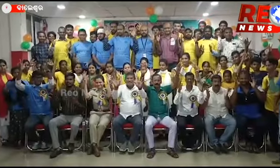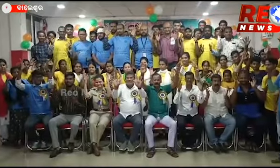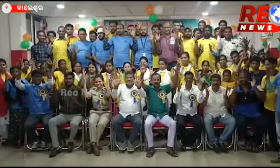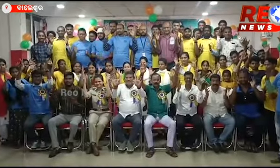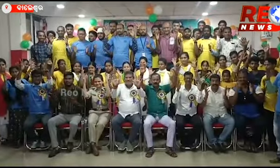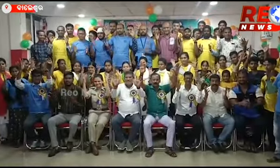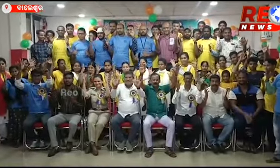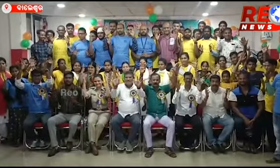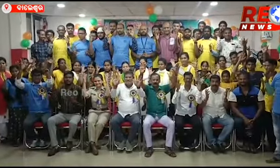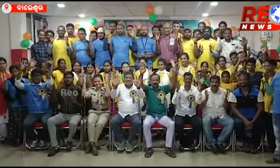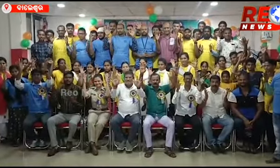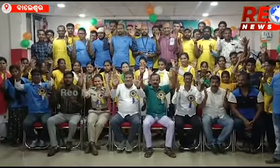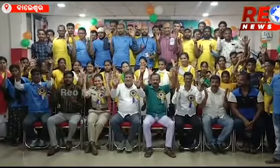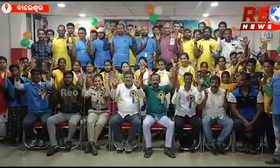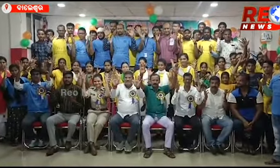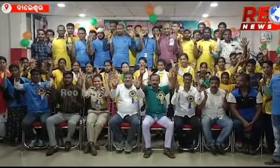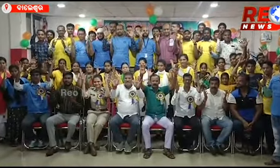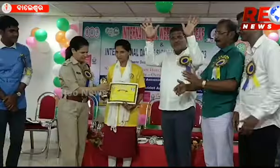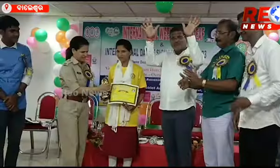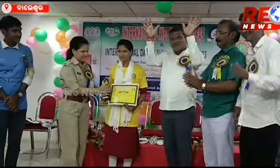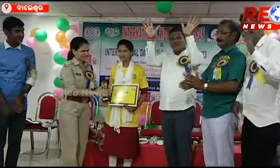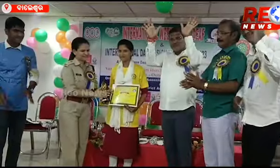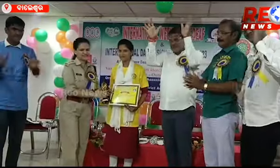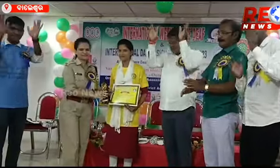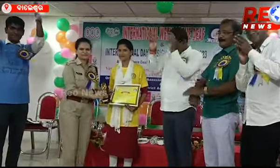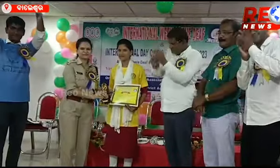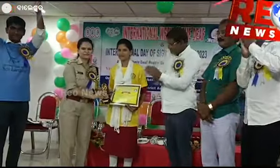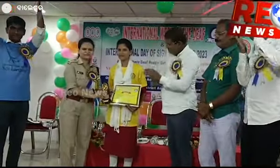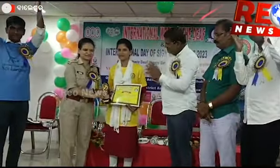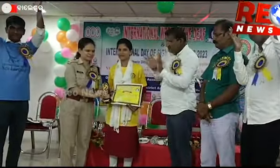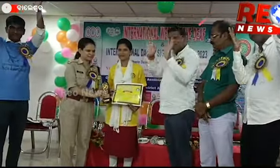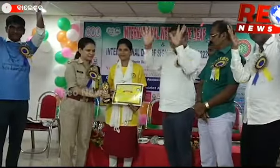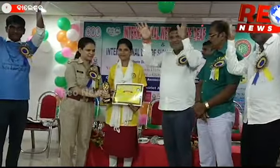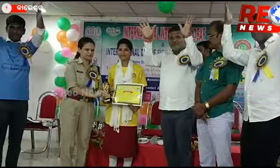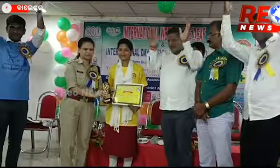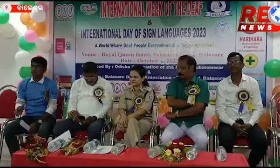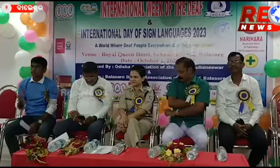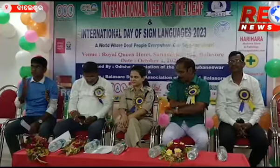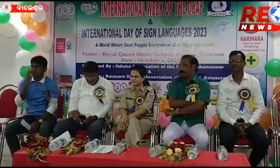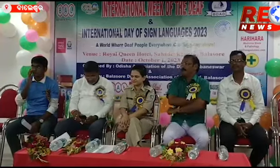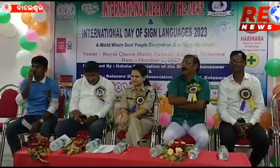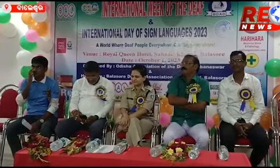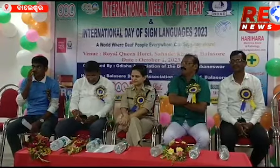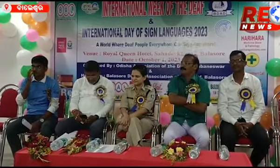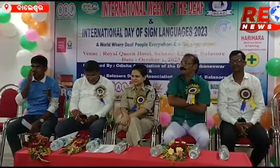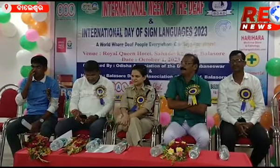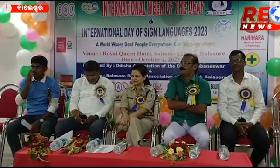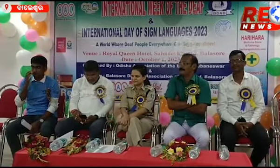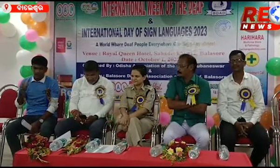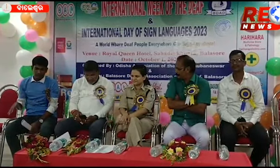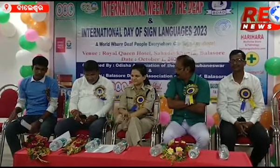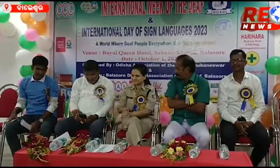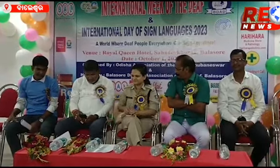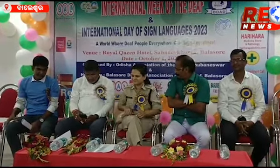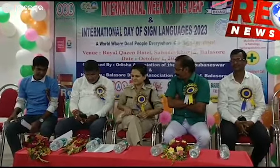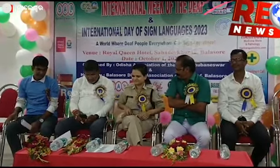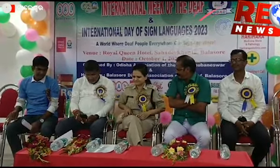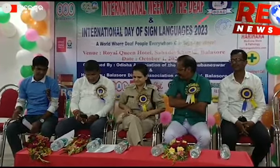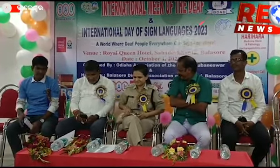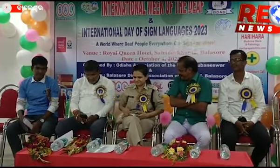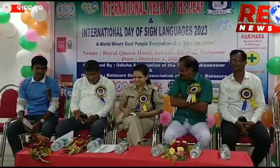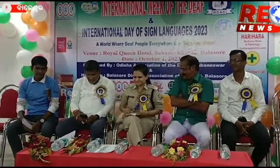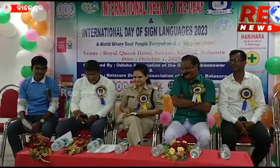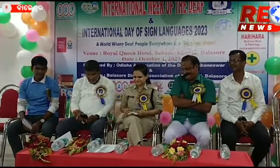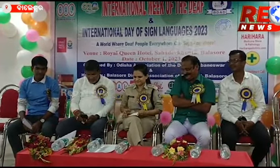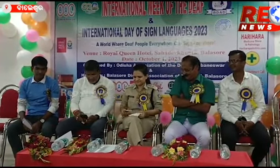ଓଡ଼ିଶା ବଧିର ସଂଘ ଏବଂ ବାଲେଶ୍ୱର ବଧିର ସଂଘ ମିଳିତ ଆନୁକୂଲ୍ୟରେ ସହଦେବ ଖୁଣ୍ଟା ସ୍ଥିତ ରୟାଲ କୁଇନ୍ ସମ୍ମିଳନୀ କକ୍ଷରେ ଆନ୍ତର୍ଜାତିକ ବଧିର ସପ୍ତାହ ସାଂକେତିକ ଭାଷା ସପ୍ତାହ